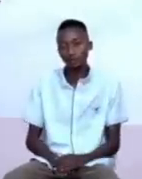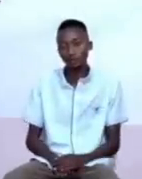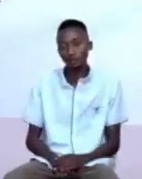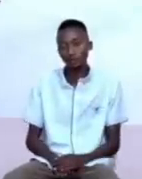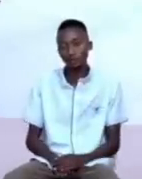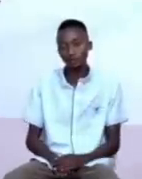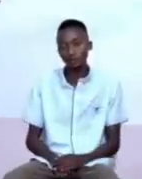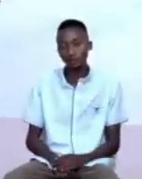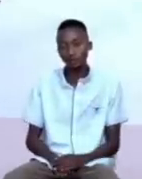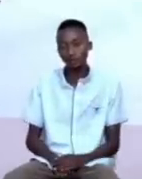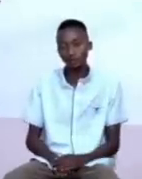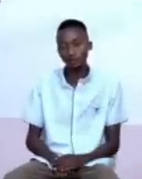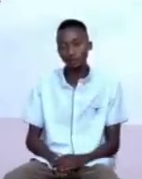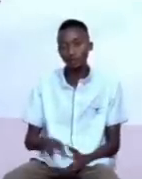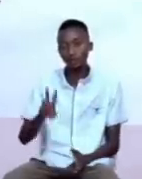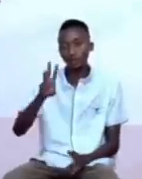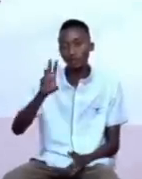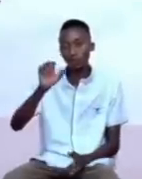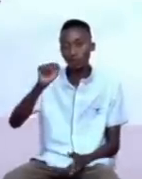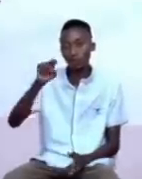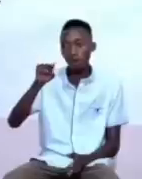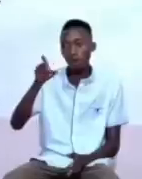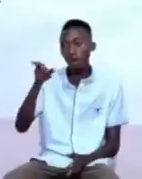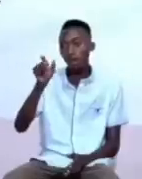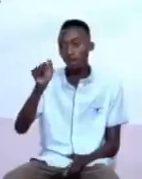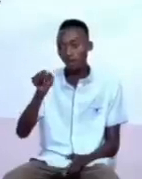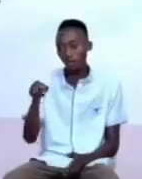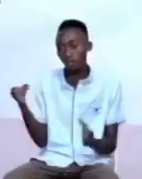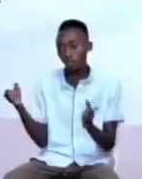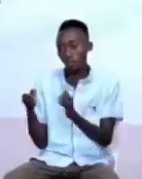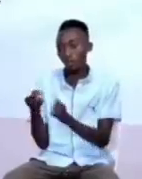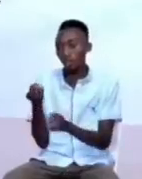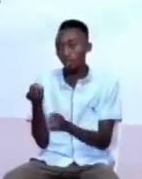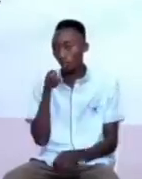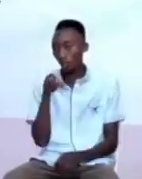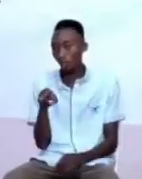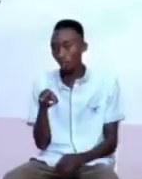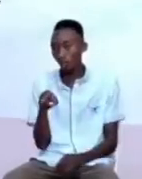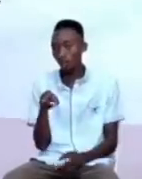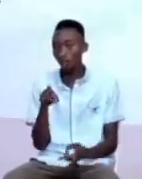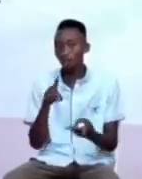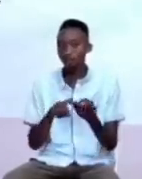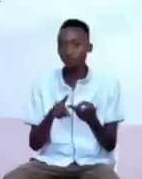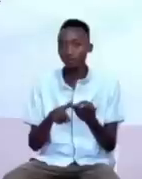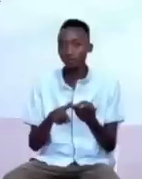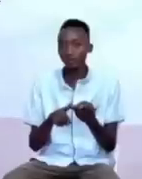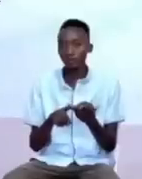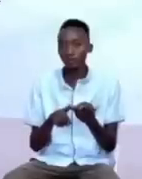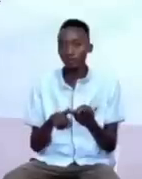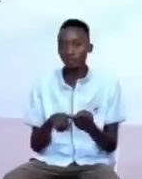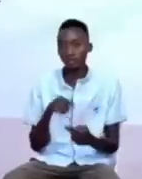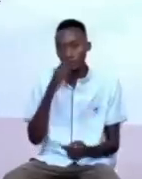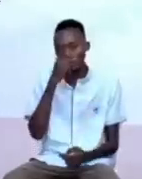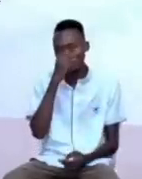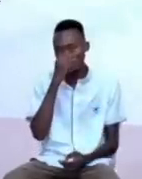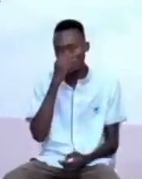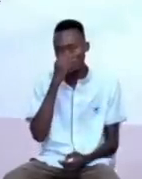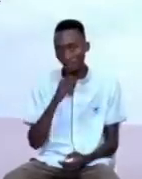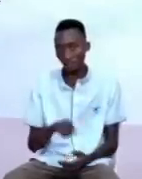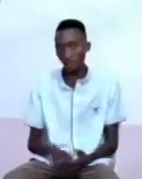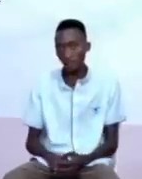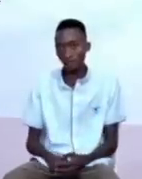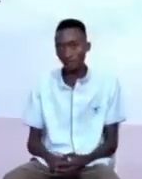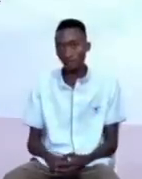ambavyo vina urahibu ni wanga na sukari. Hata wewe unanitazama hapa unatambua kuna saa ukimaliza kula unatamani